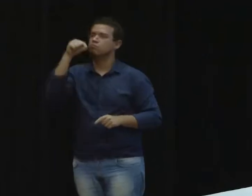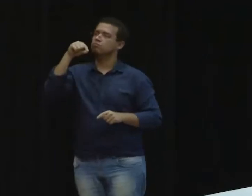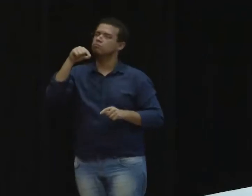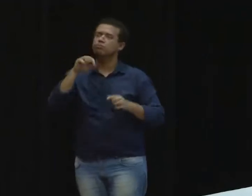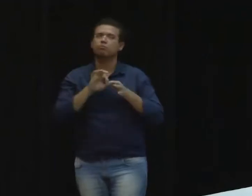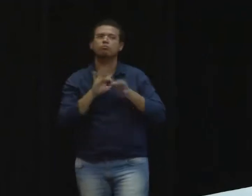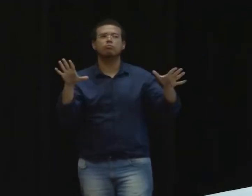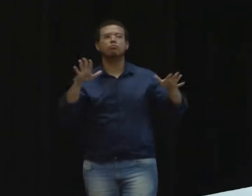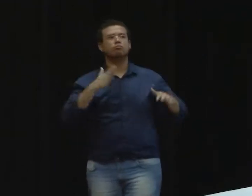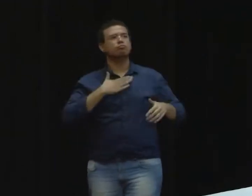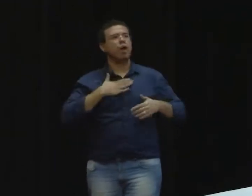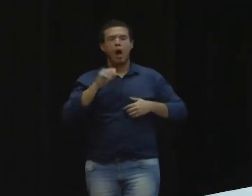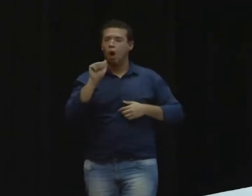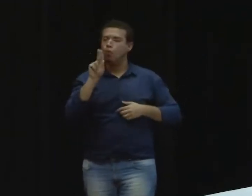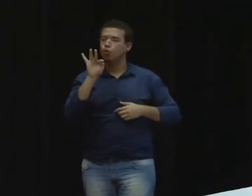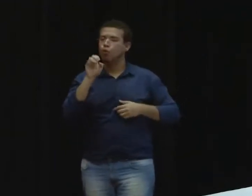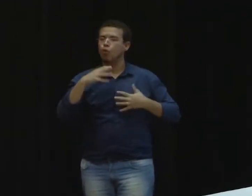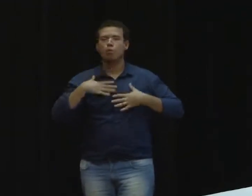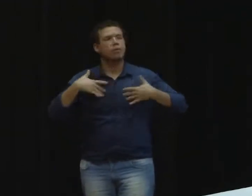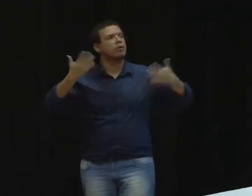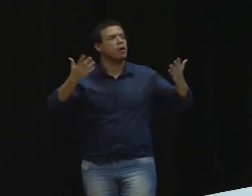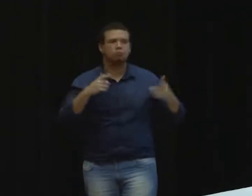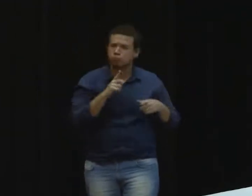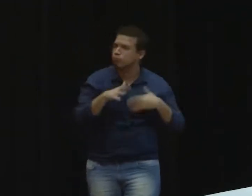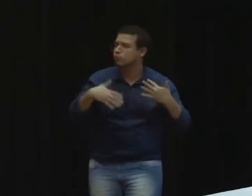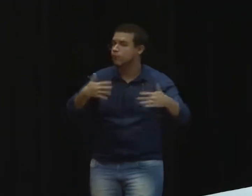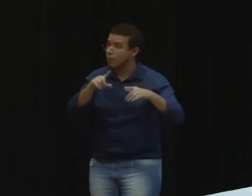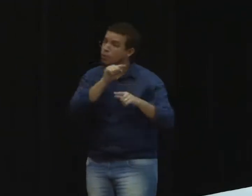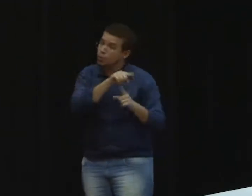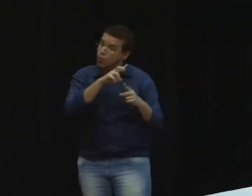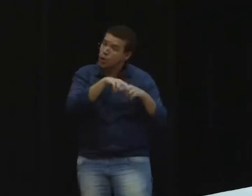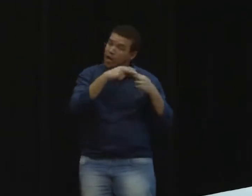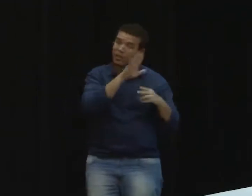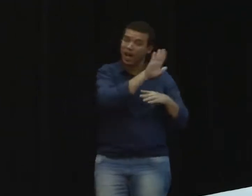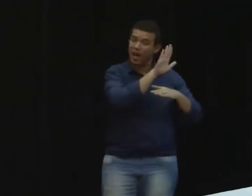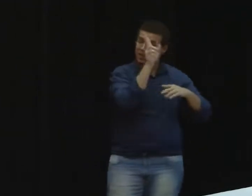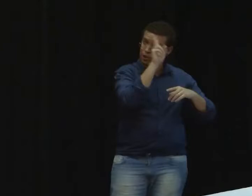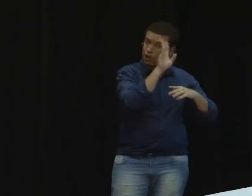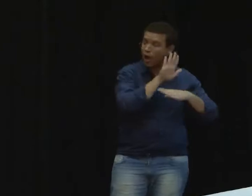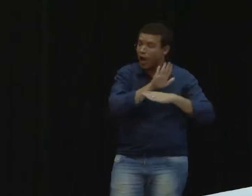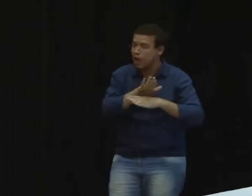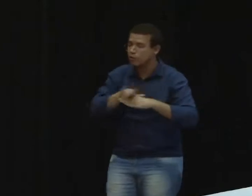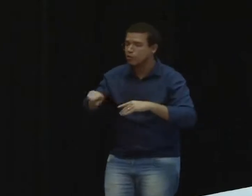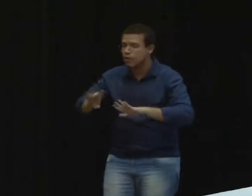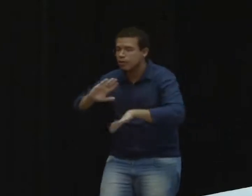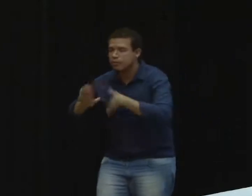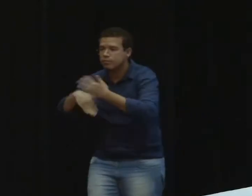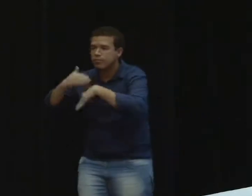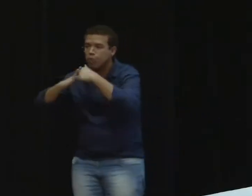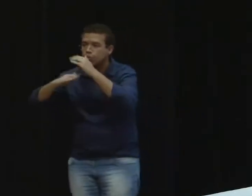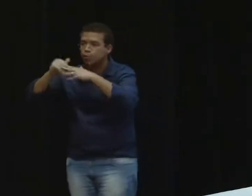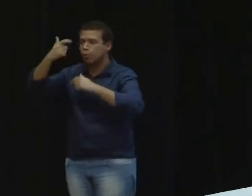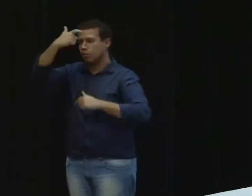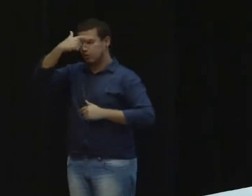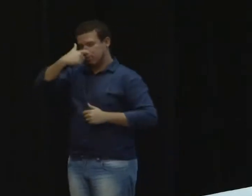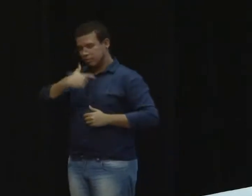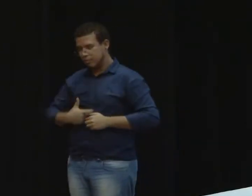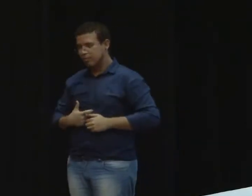comportamento, escolhas, autonomia da criança, porque isso poderia